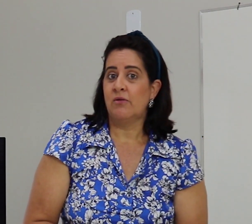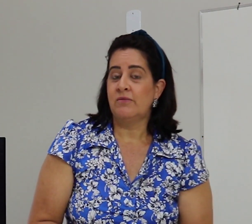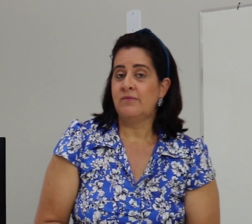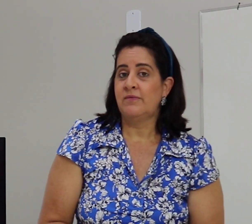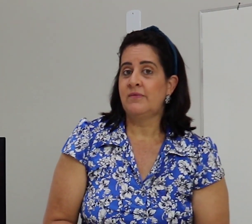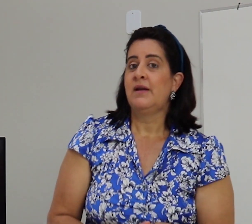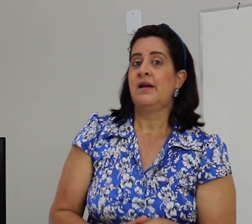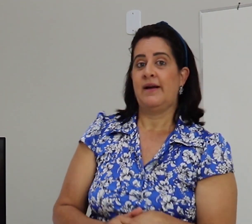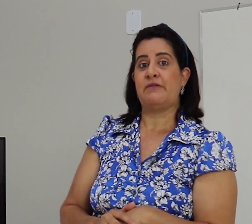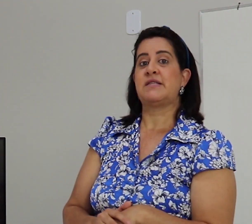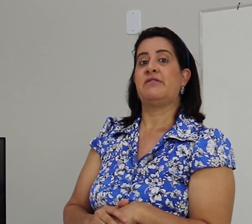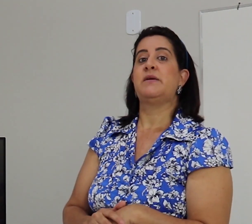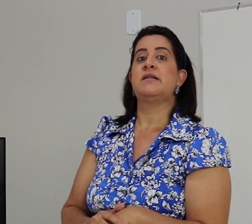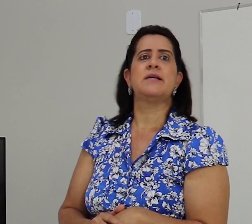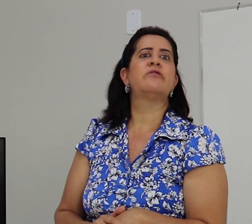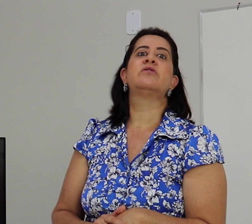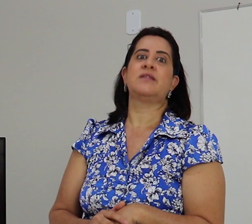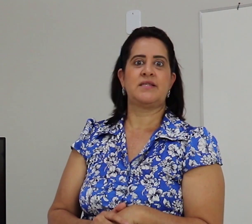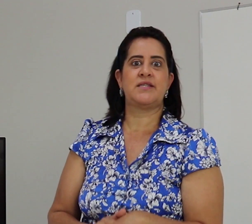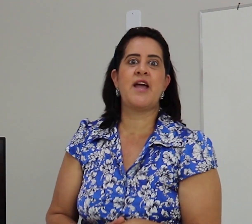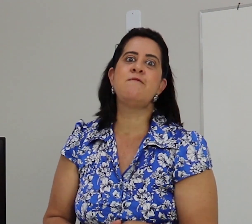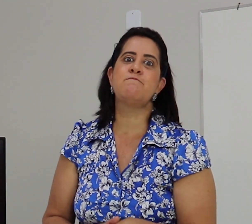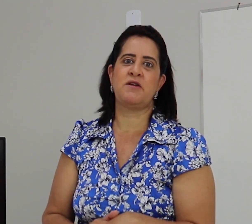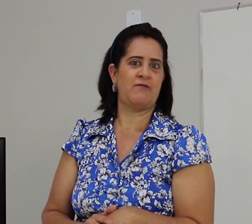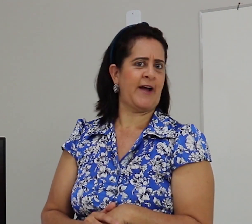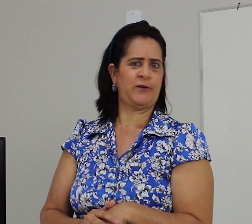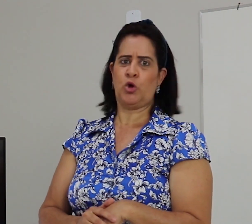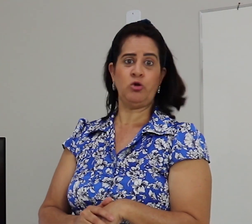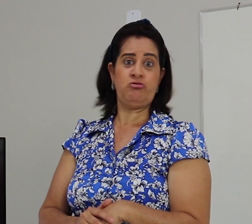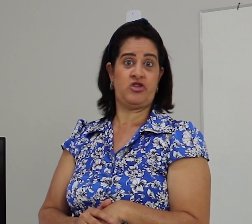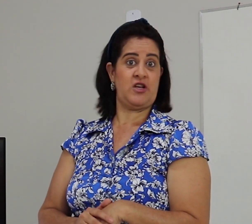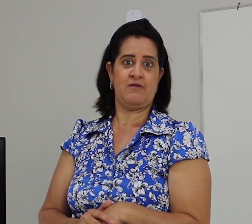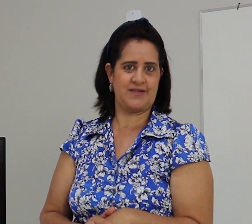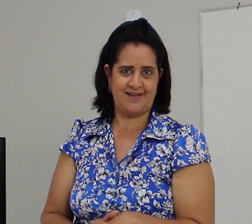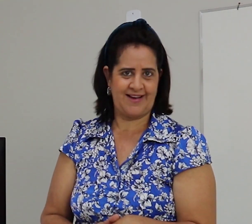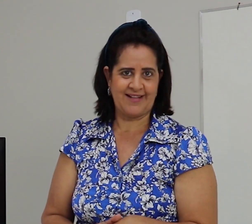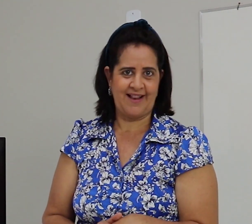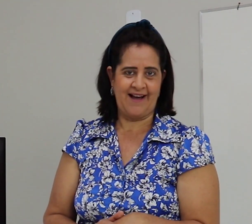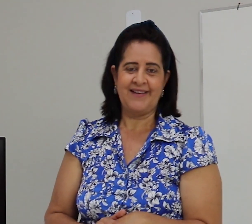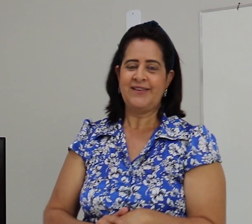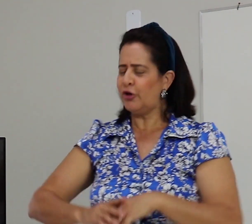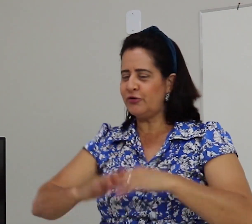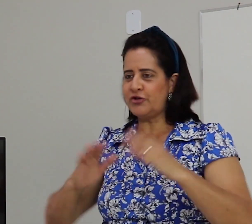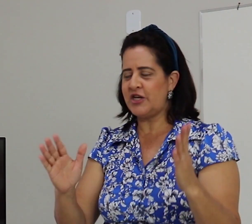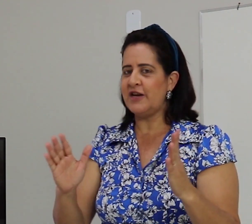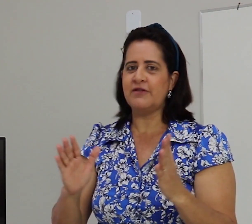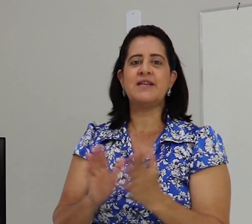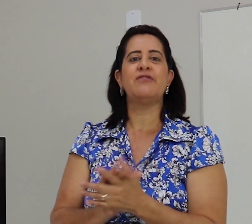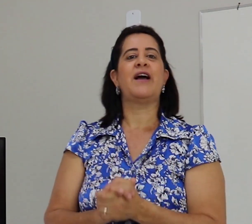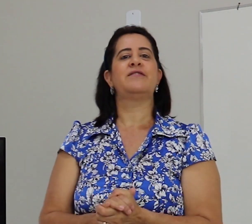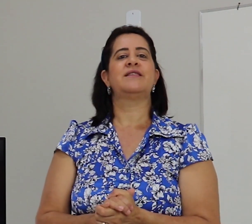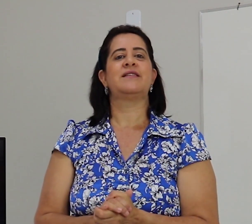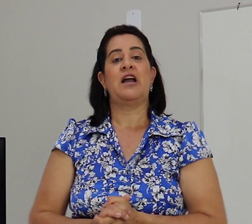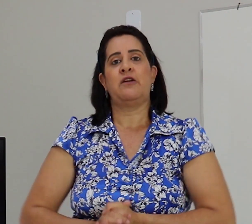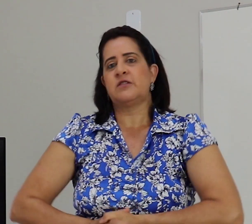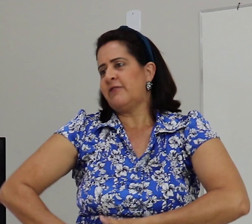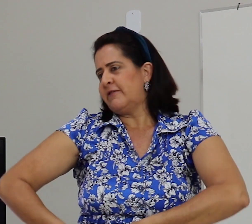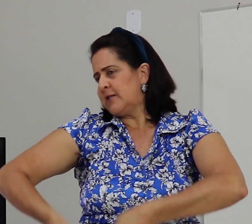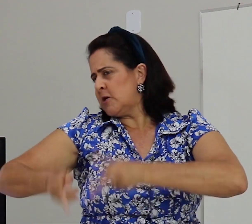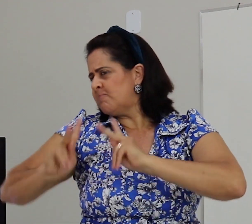amigo? Aí você vai me dizer que você sempre vai. Todo dia você vai estar lá. Todo dia você vai visitá-lo. Aí você vai fazer assim, ó,